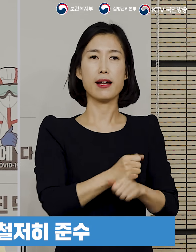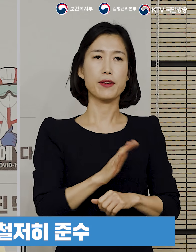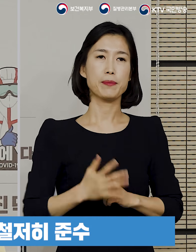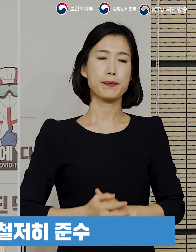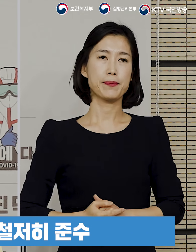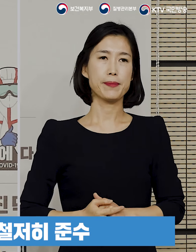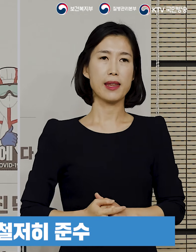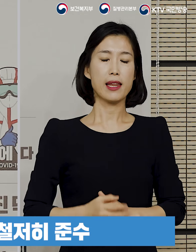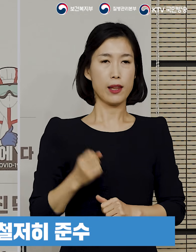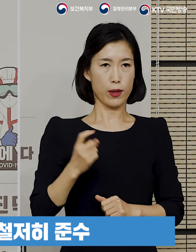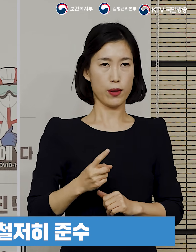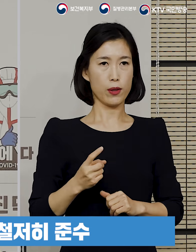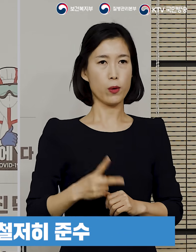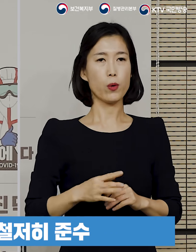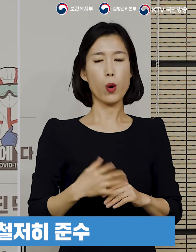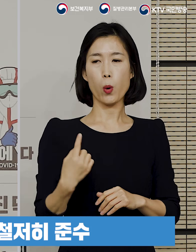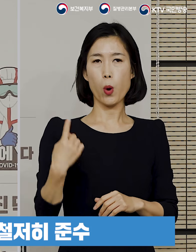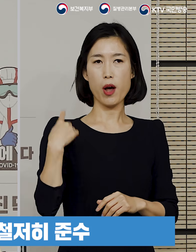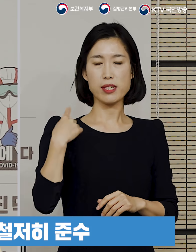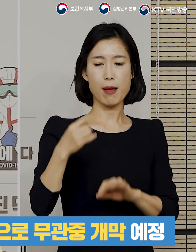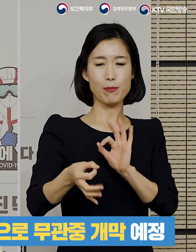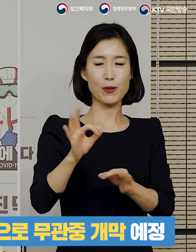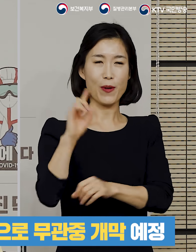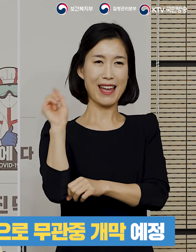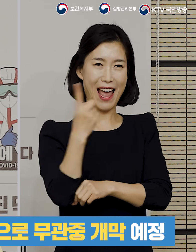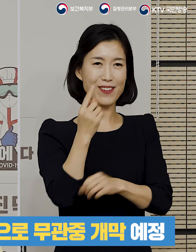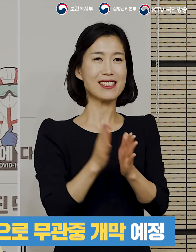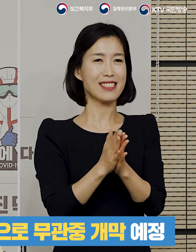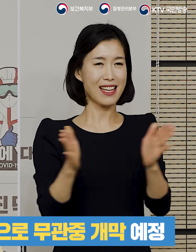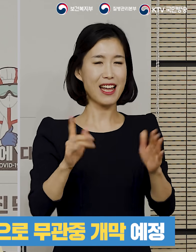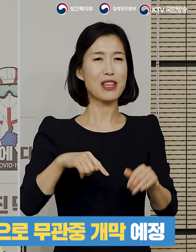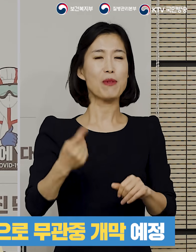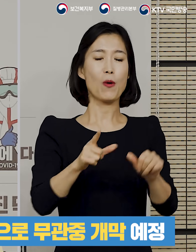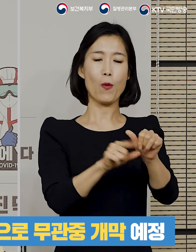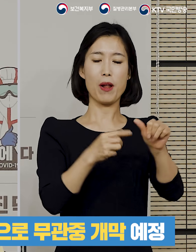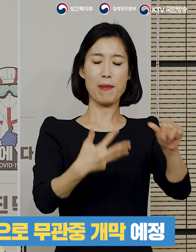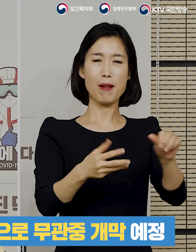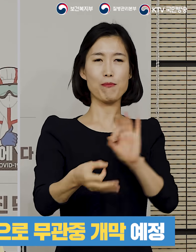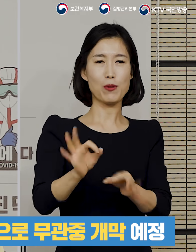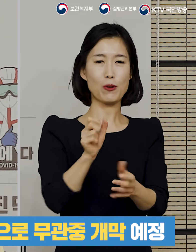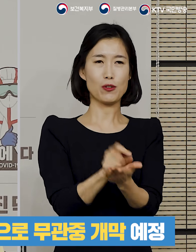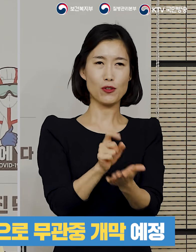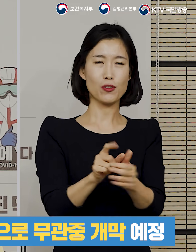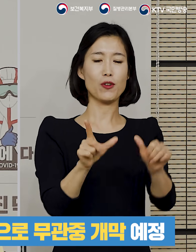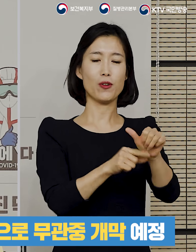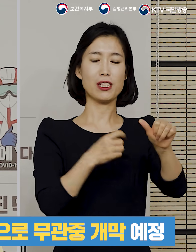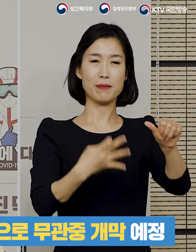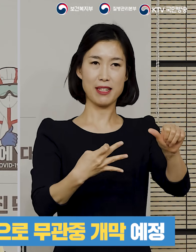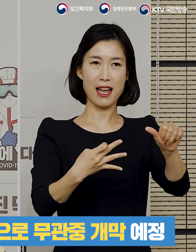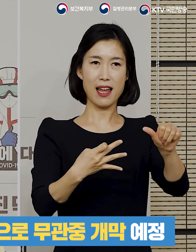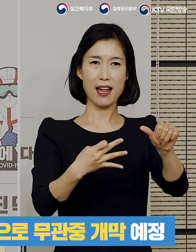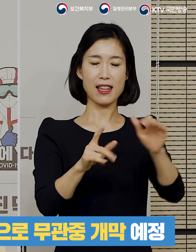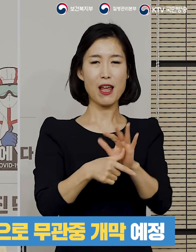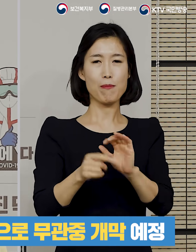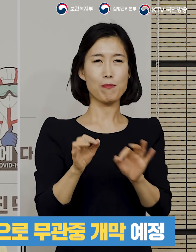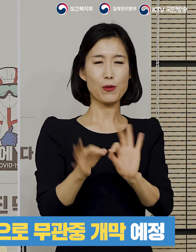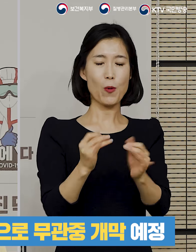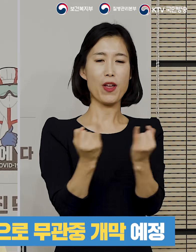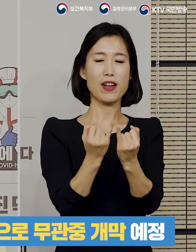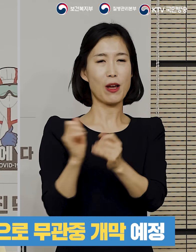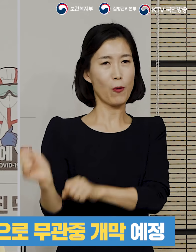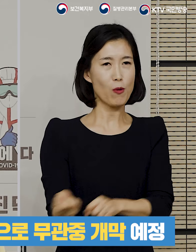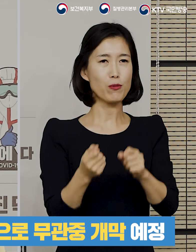됩니다. 또한 어제 프로야구를 시작으로 5월 8일 프로축구, 5월